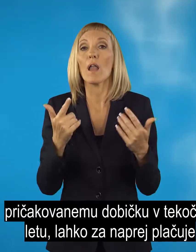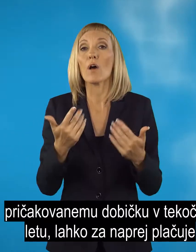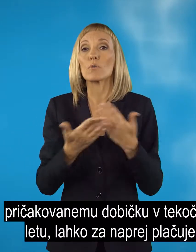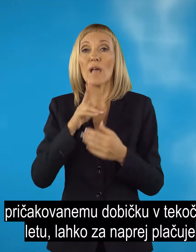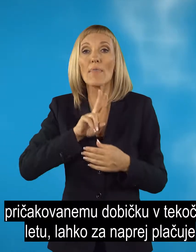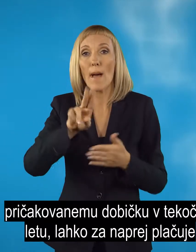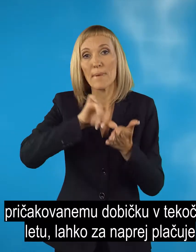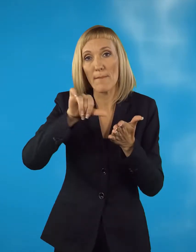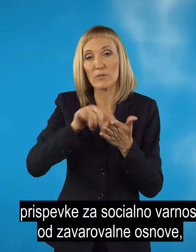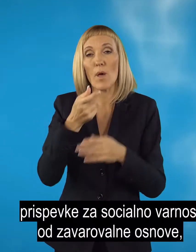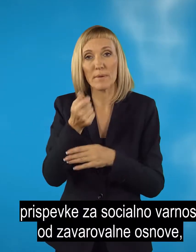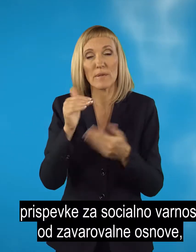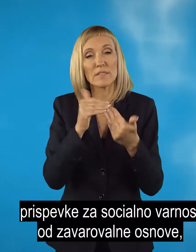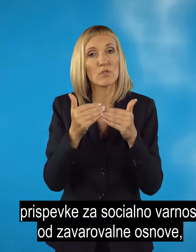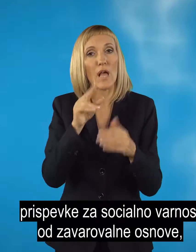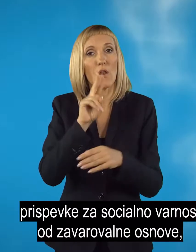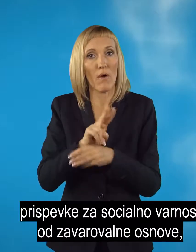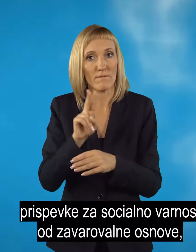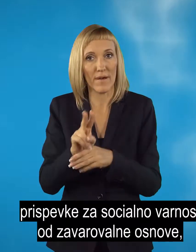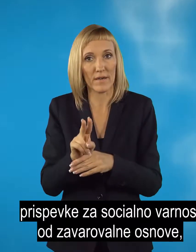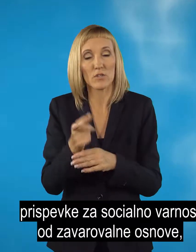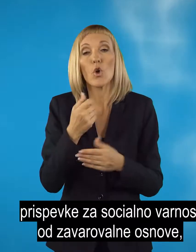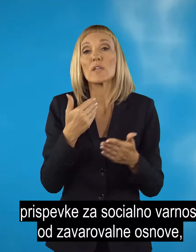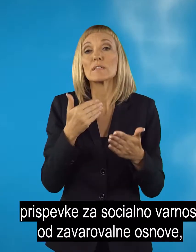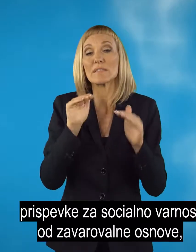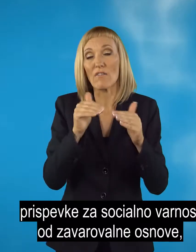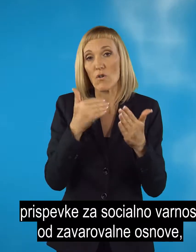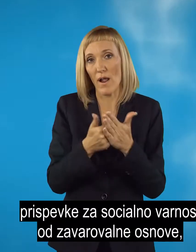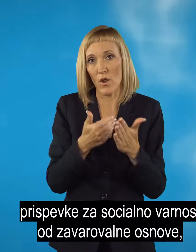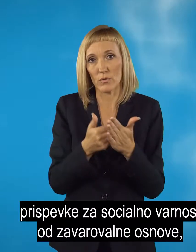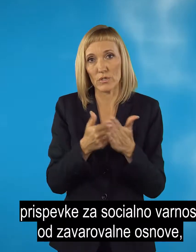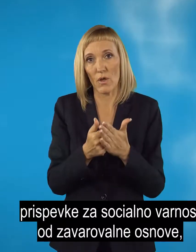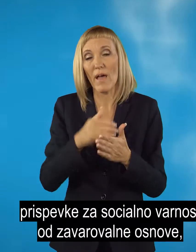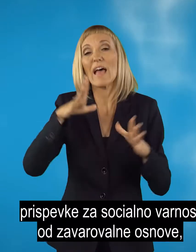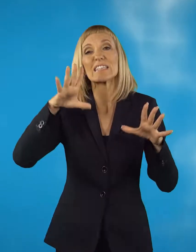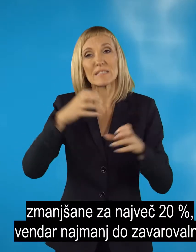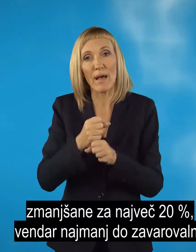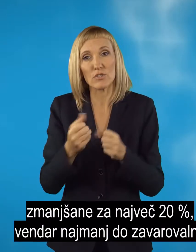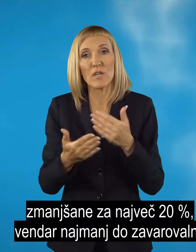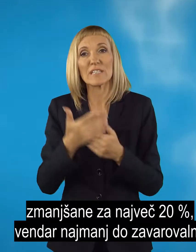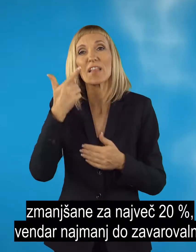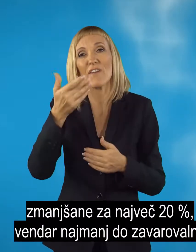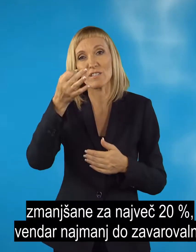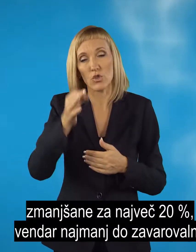za naprej plačuje prispevke za socialno varnost od zavarovalne osnove, zmanjšane za največ